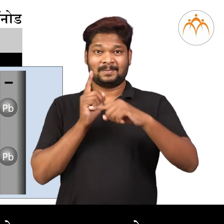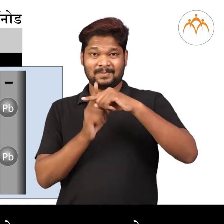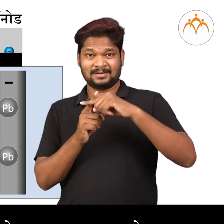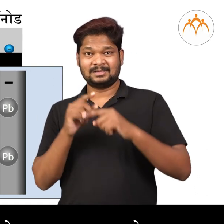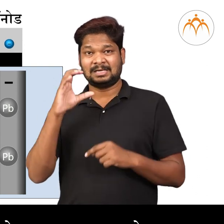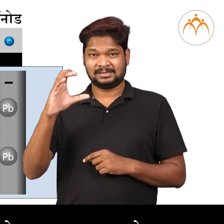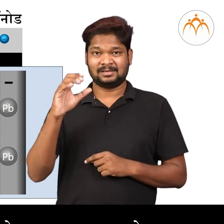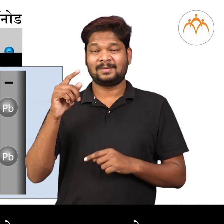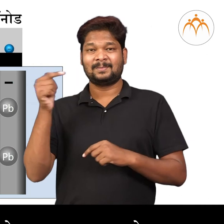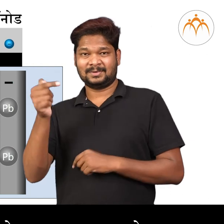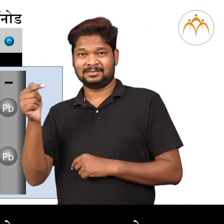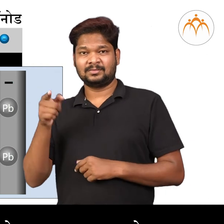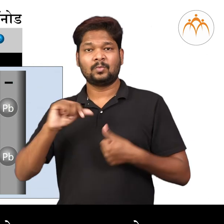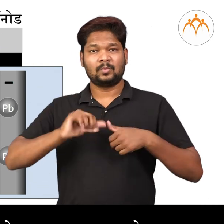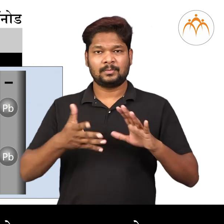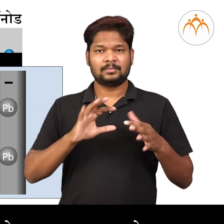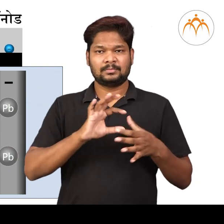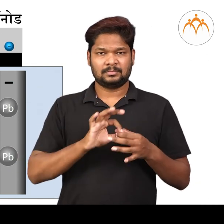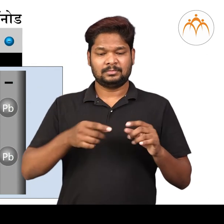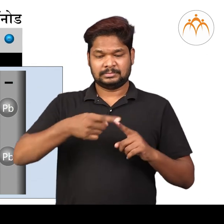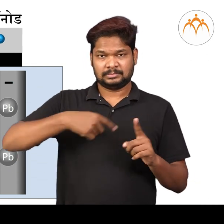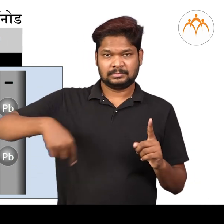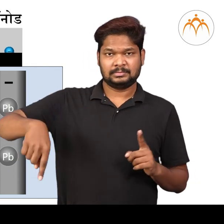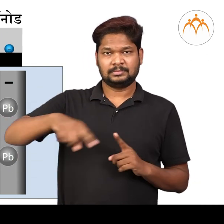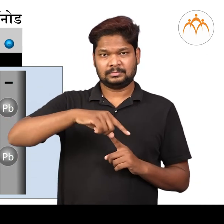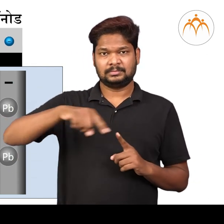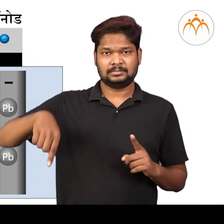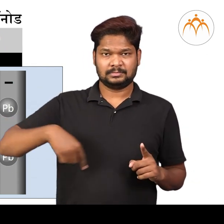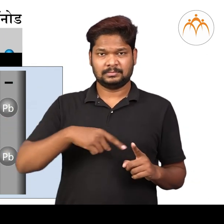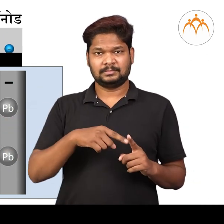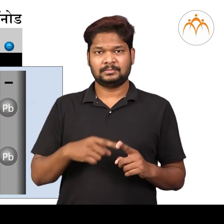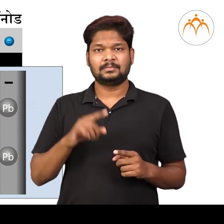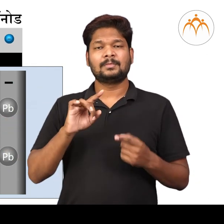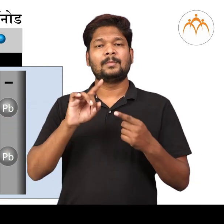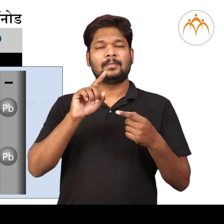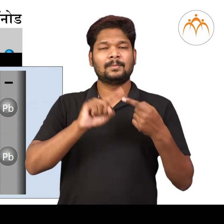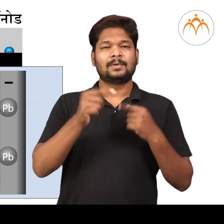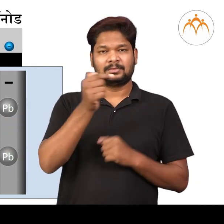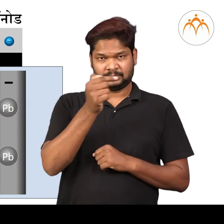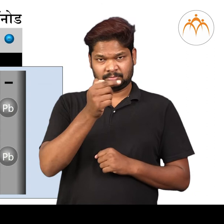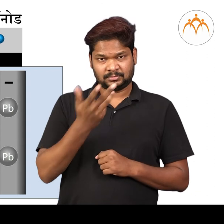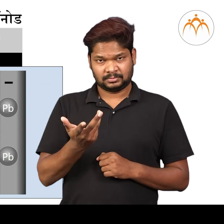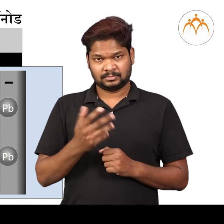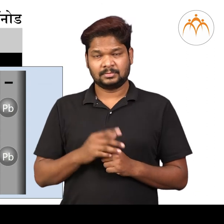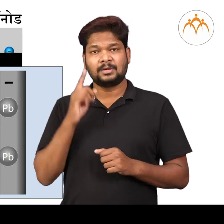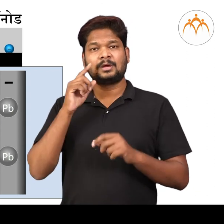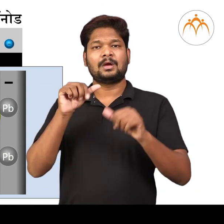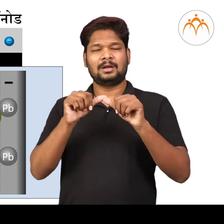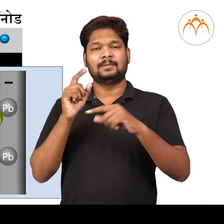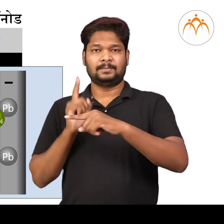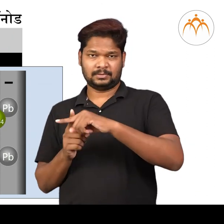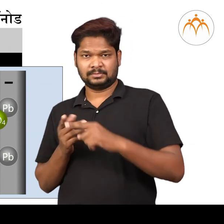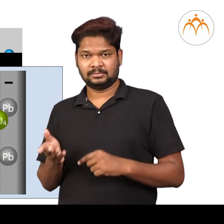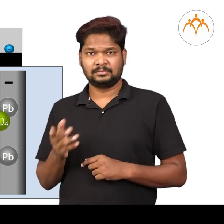वाहक पोत तयार हो या इलेक्ट्रॉनिक प्रवास करने